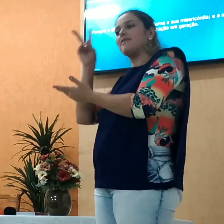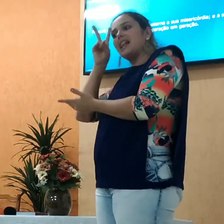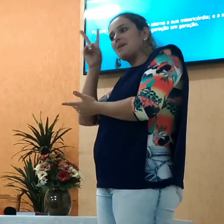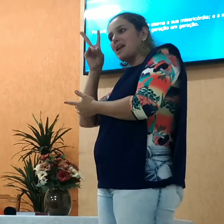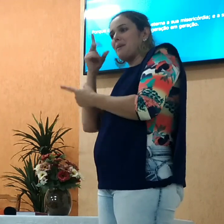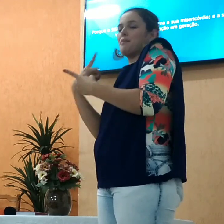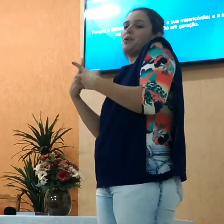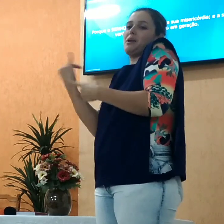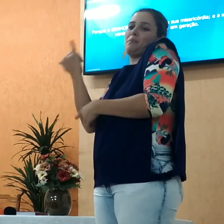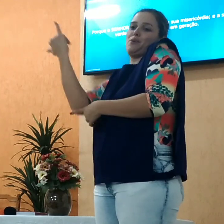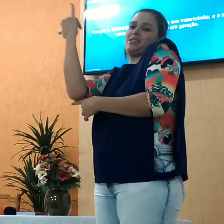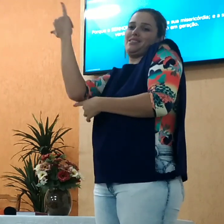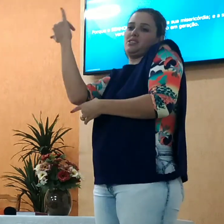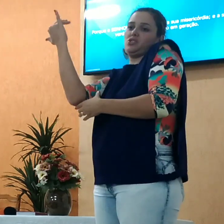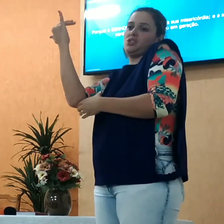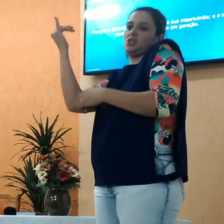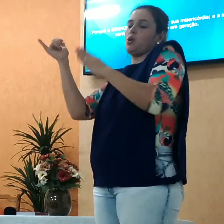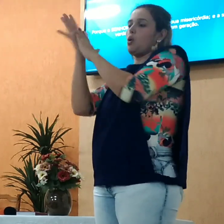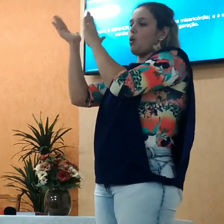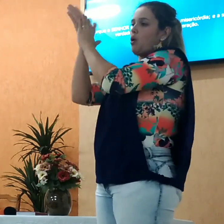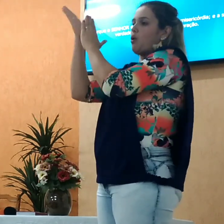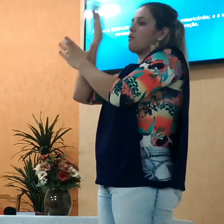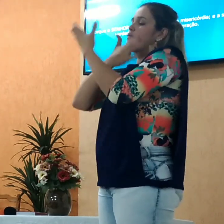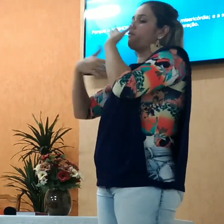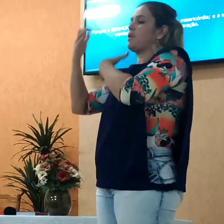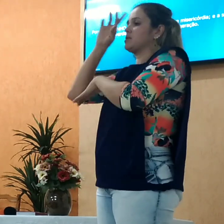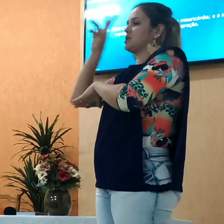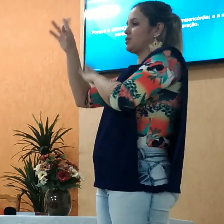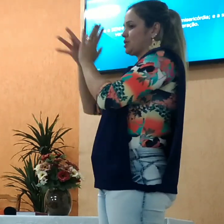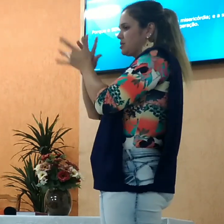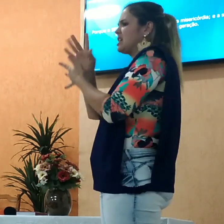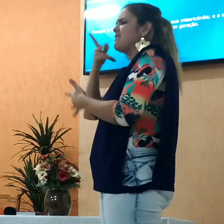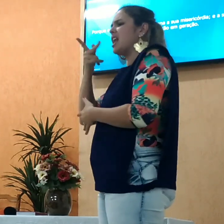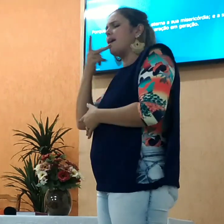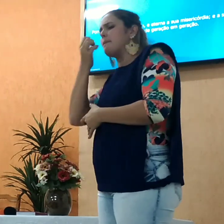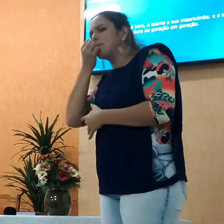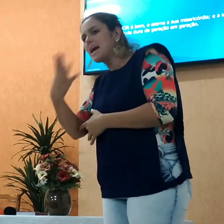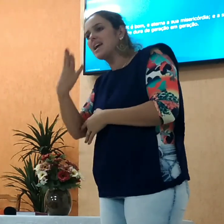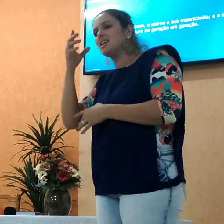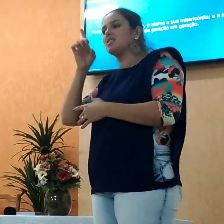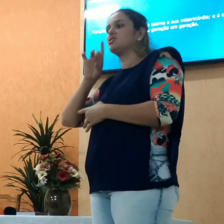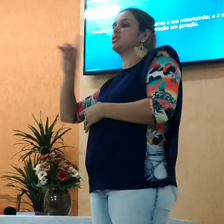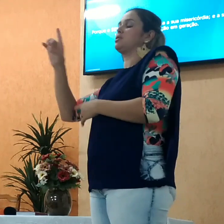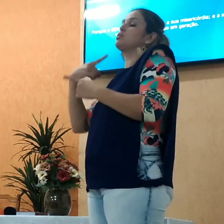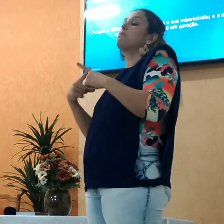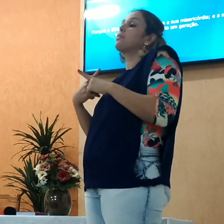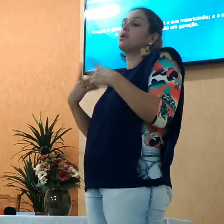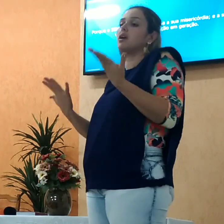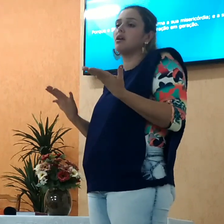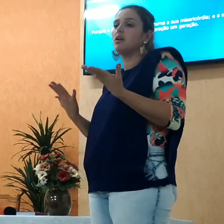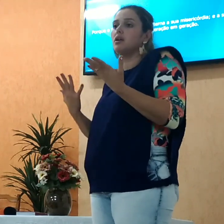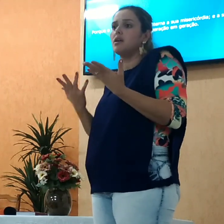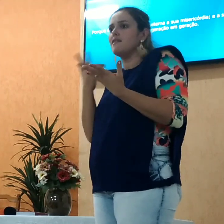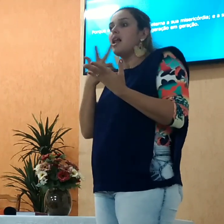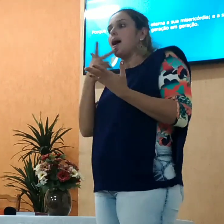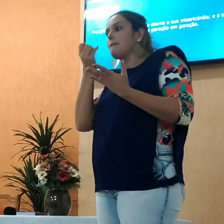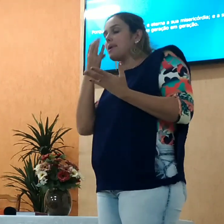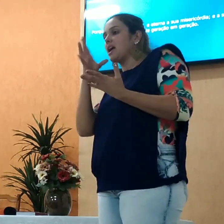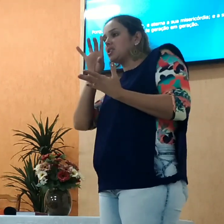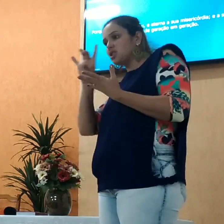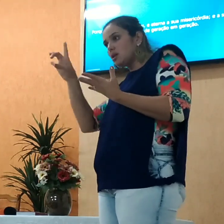nome. Bendizer, falar bem do nome do Senhor. Por quê? Porque Ele é bom. Você não vai falar bem